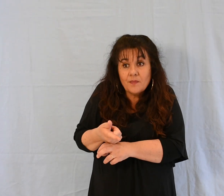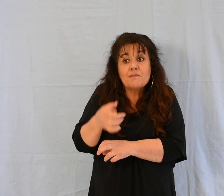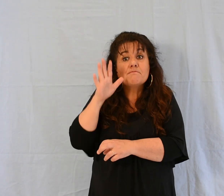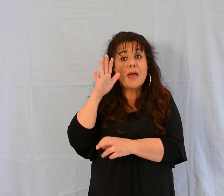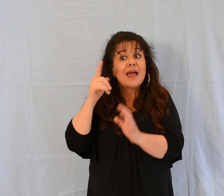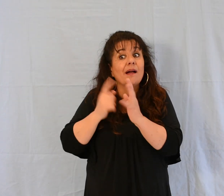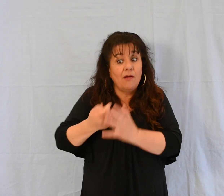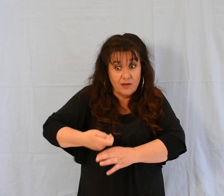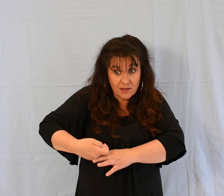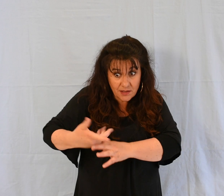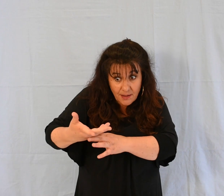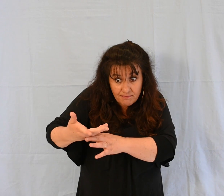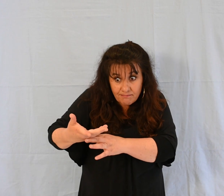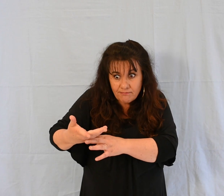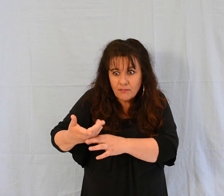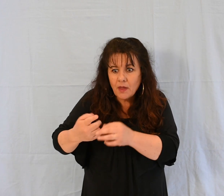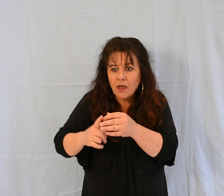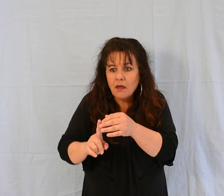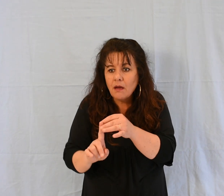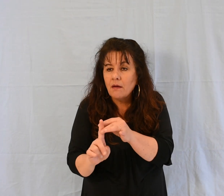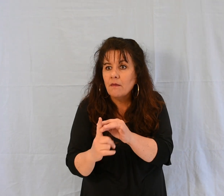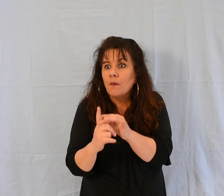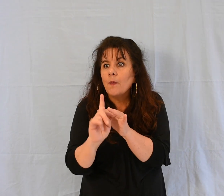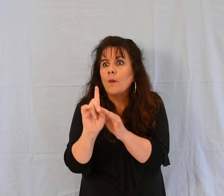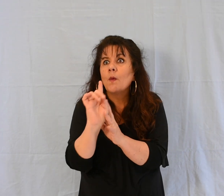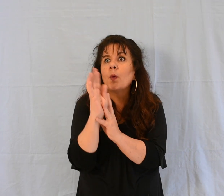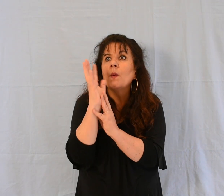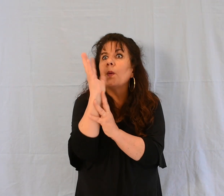elle grandit et dépasse toutes les plantes potagères.